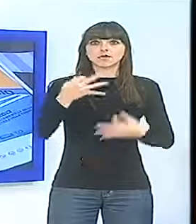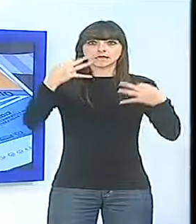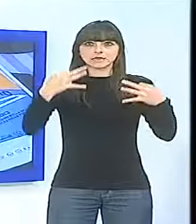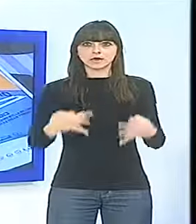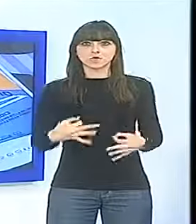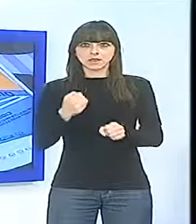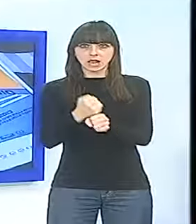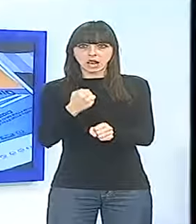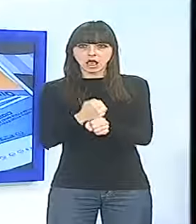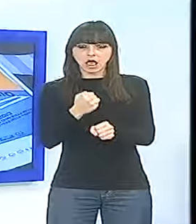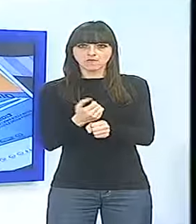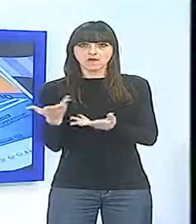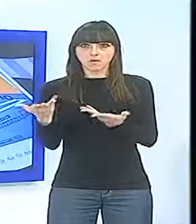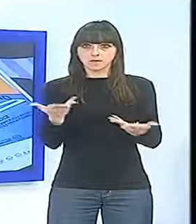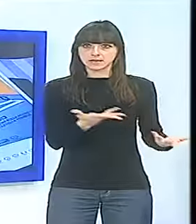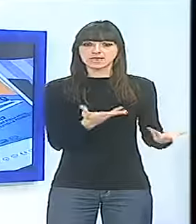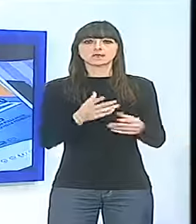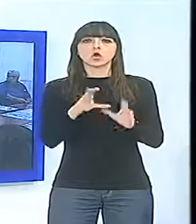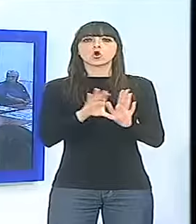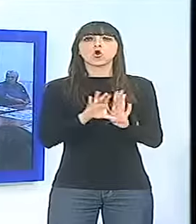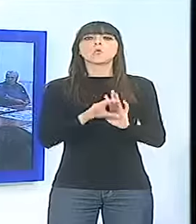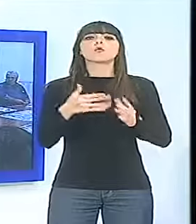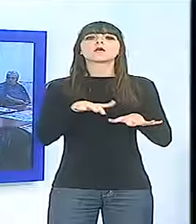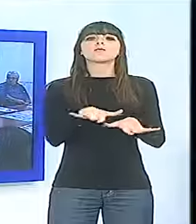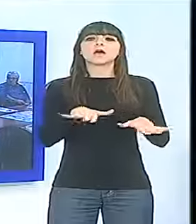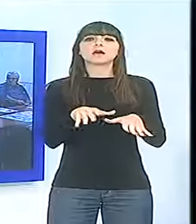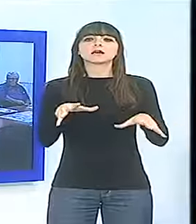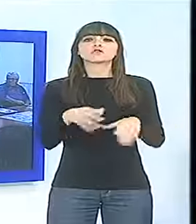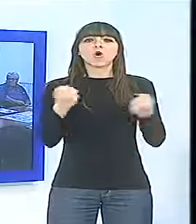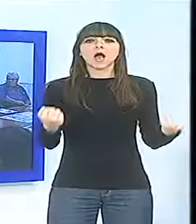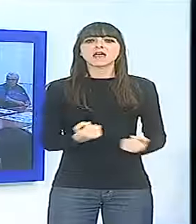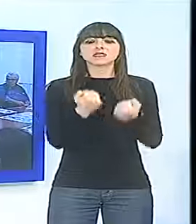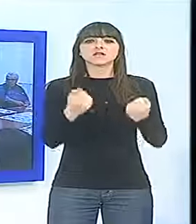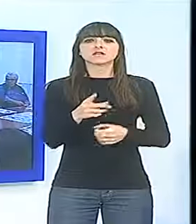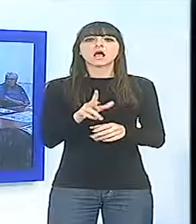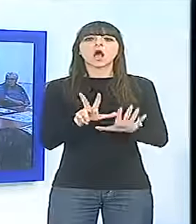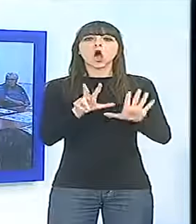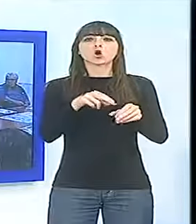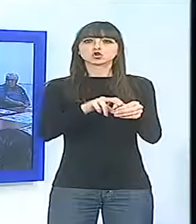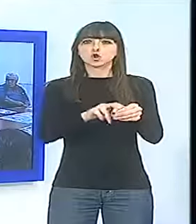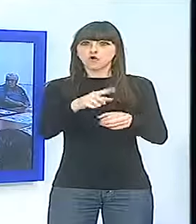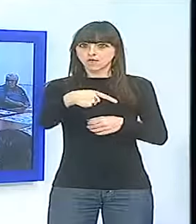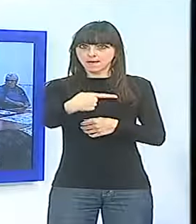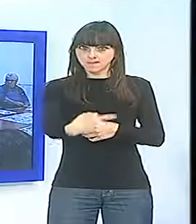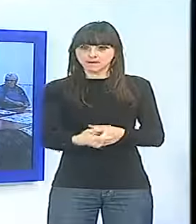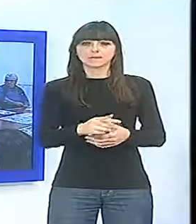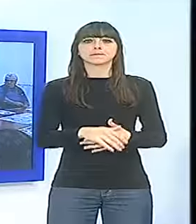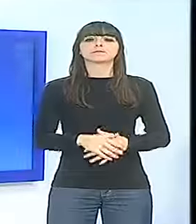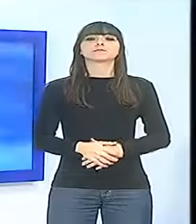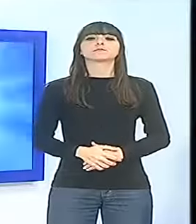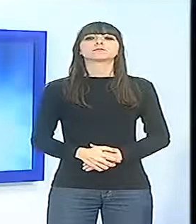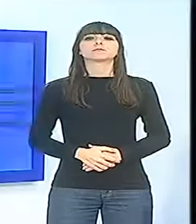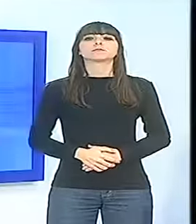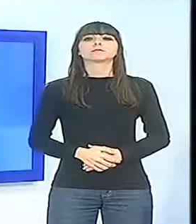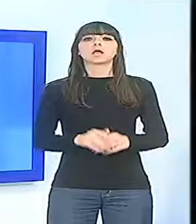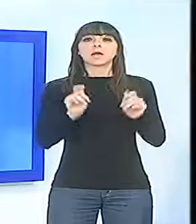sul lavoro, presentazione in comune a Viareggio per le iniziative della giornata dell'8 novembre.